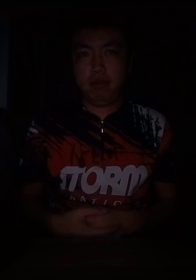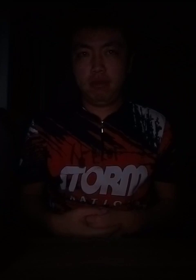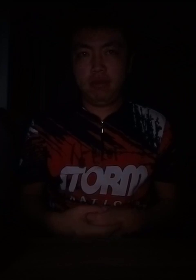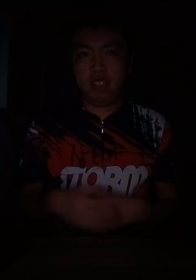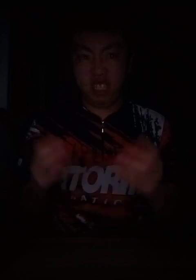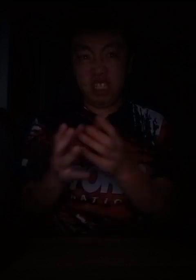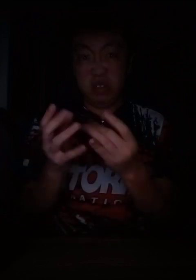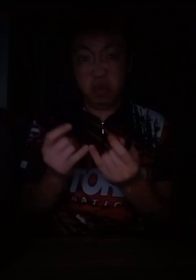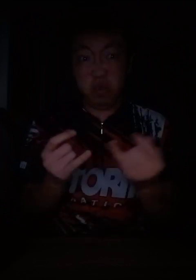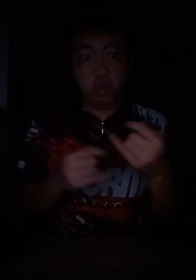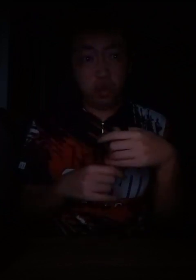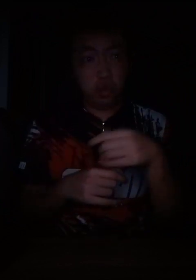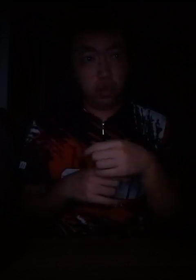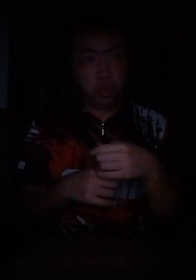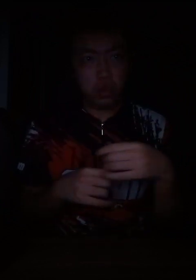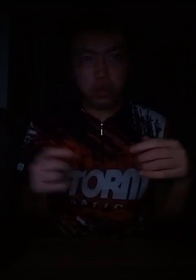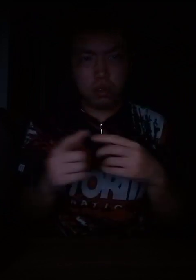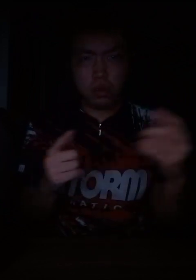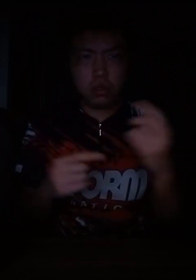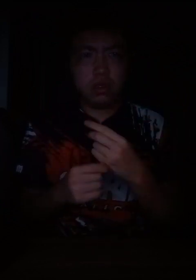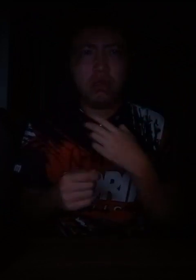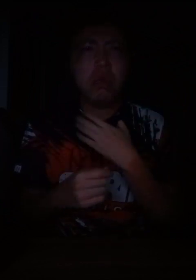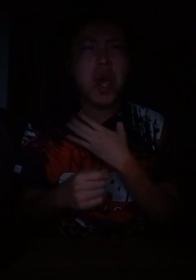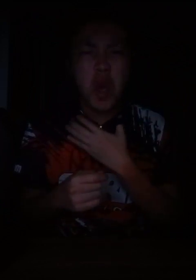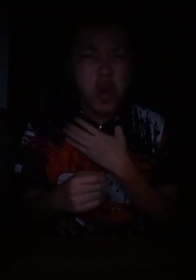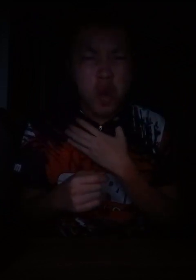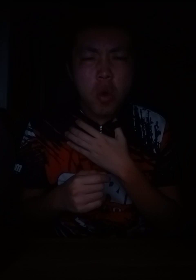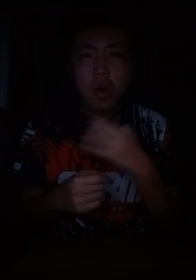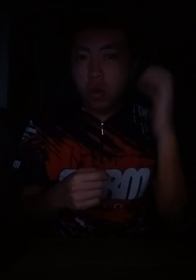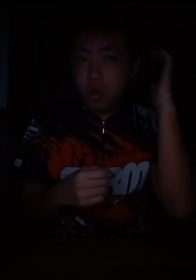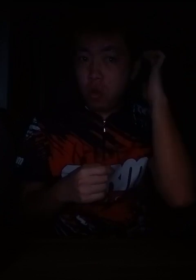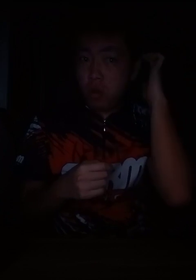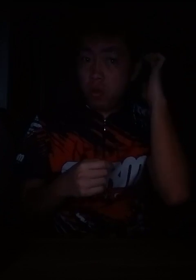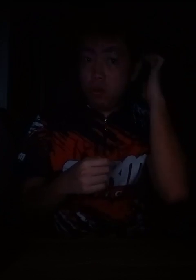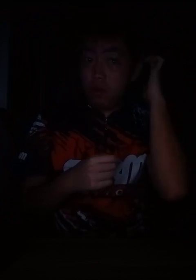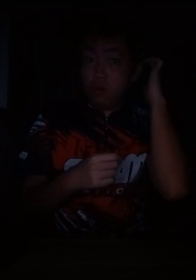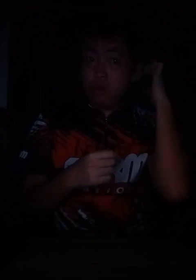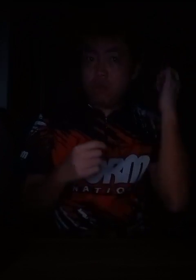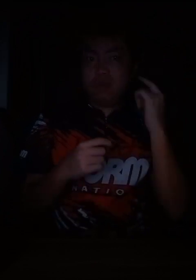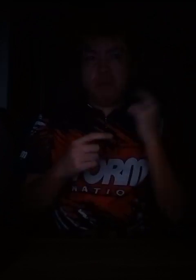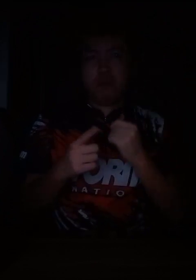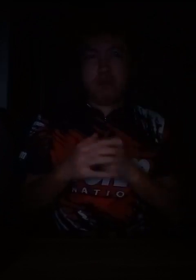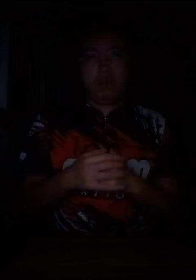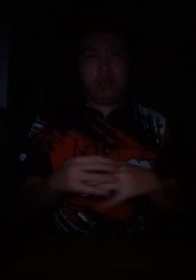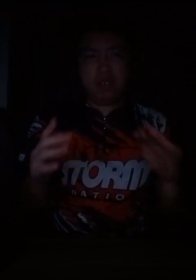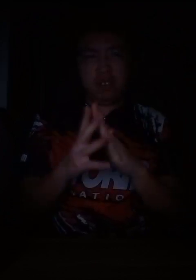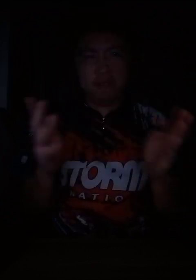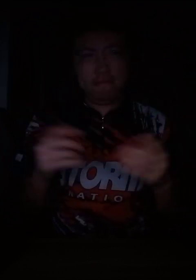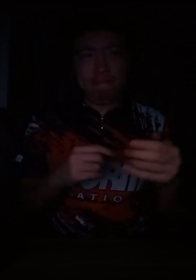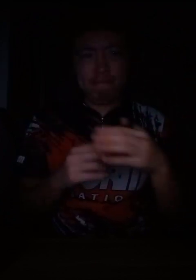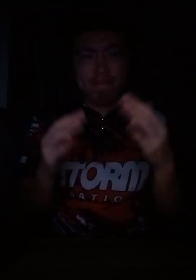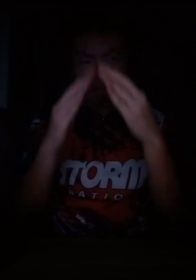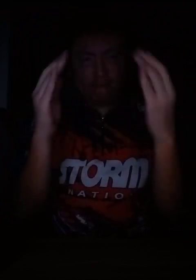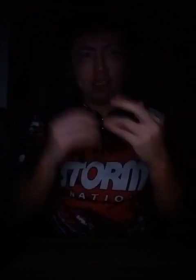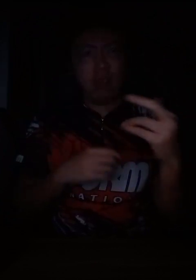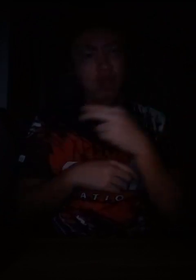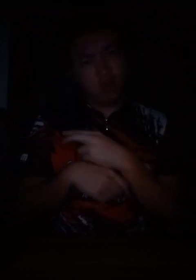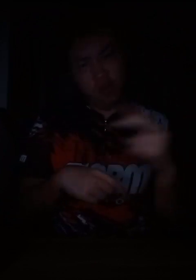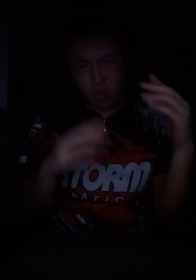지금도 당연히 두통은 계속 지금 있는 상태고 속도 조금씩 냈었고 집에 있는 가족들 생각만 거의